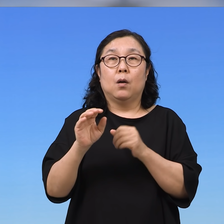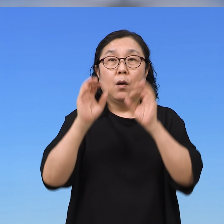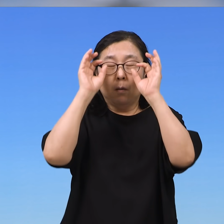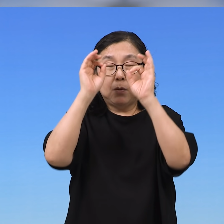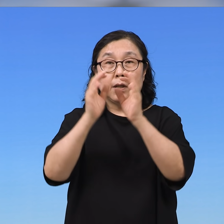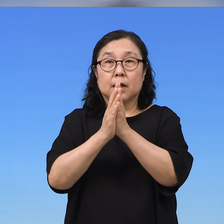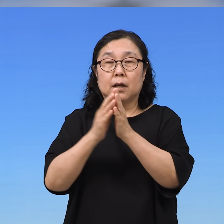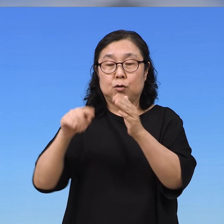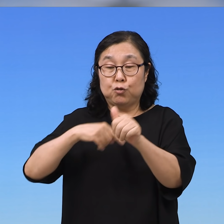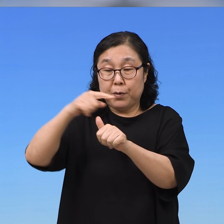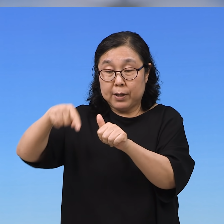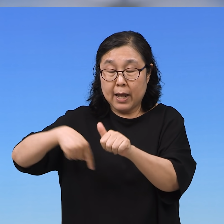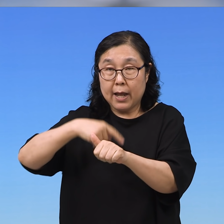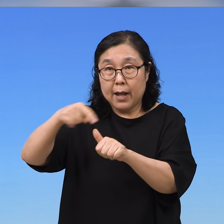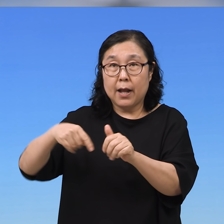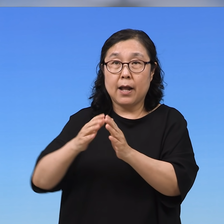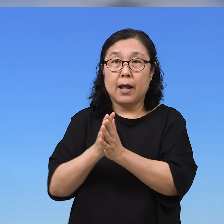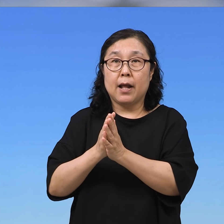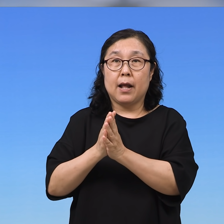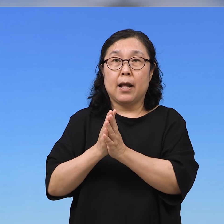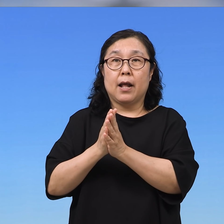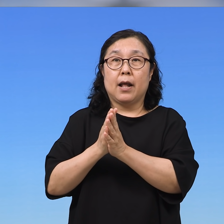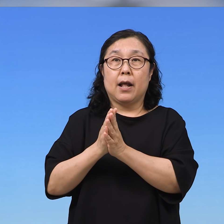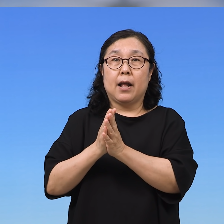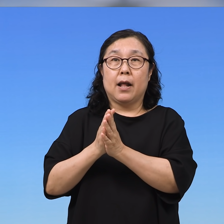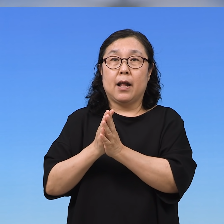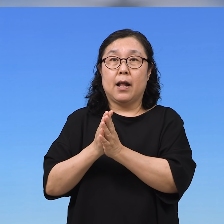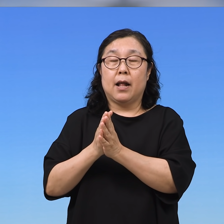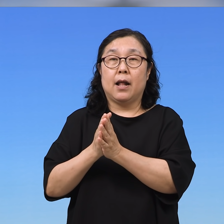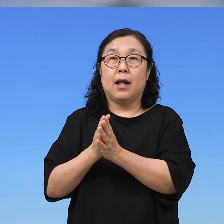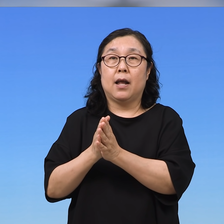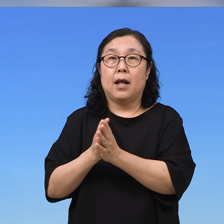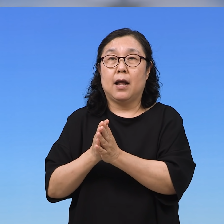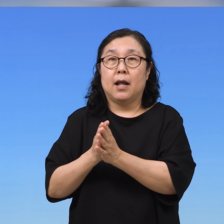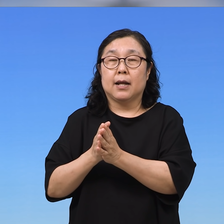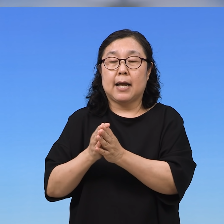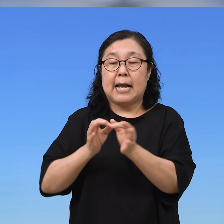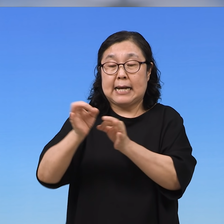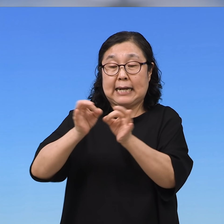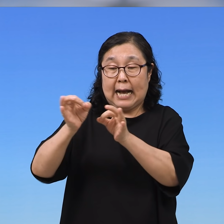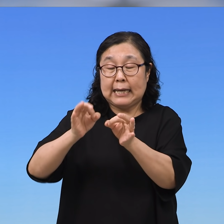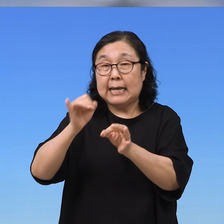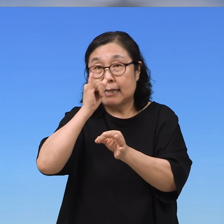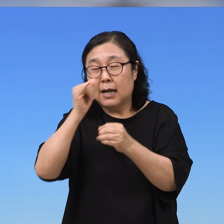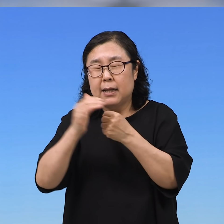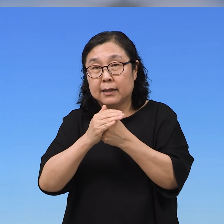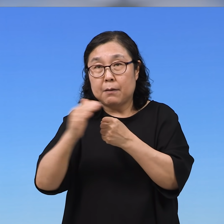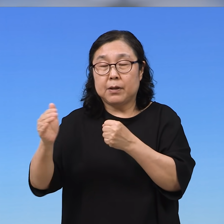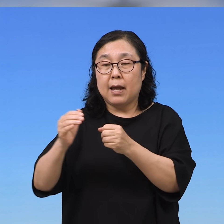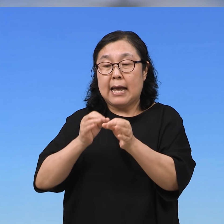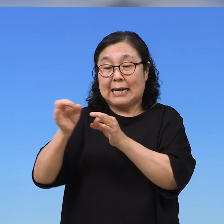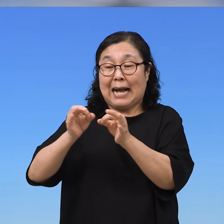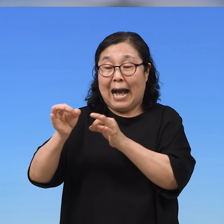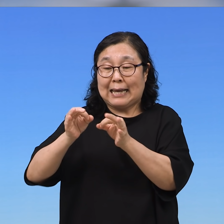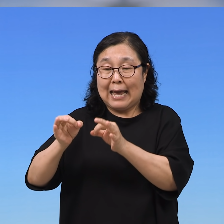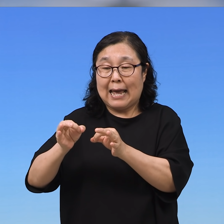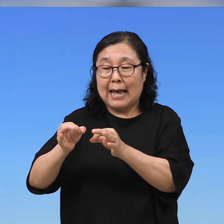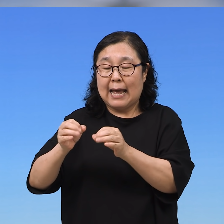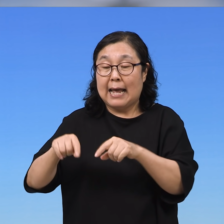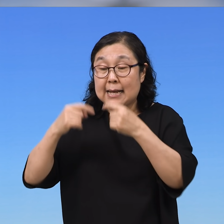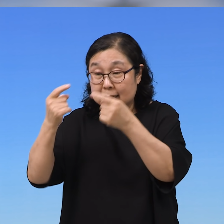그리고 보니까 인근에 편의점이 주소가 나오더라는 거예요. 거기 들러서 거기